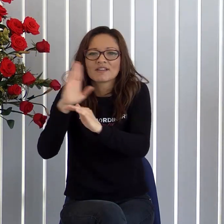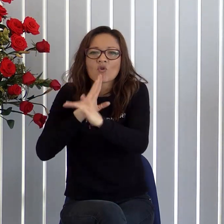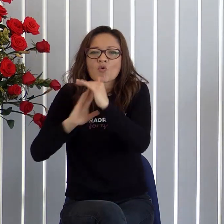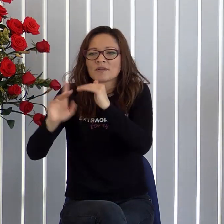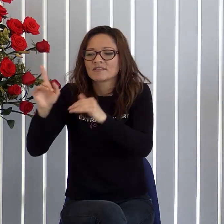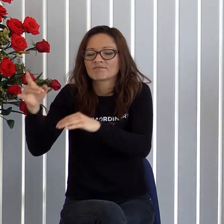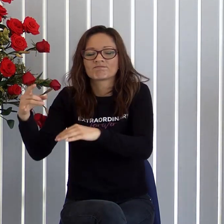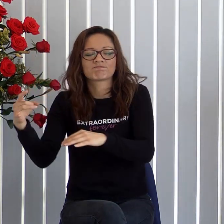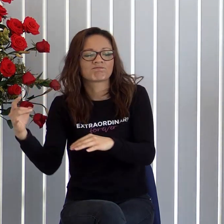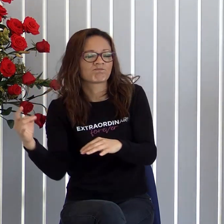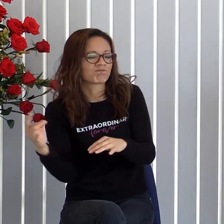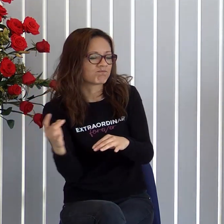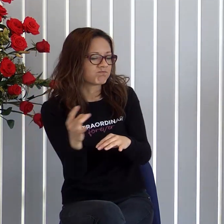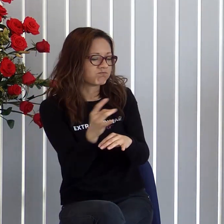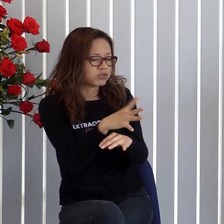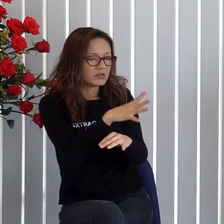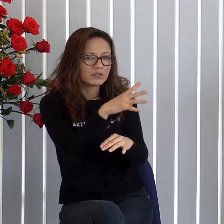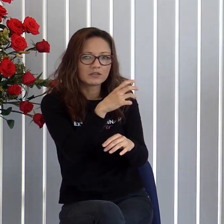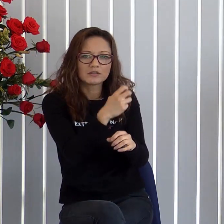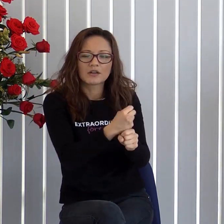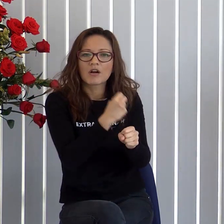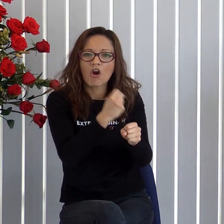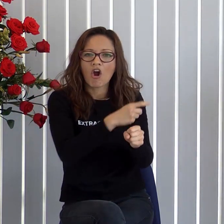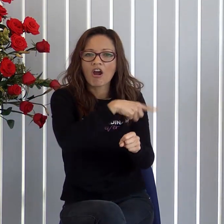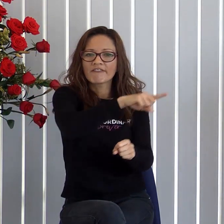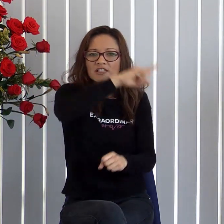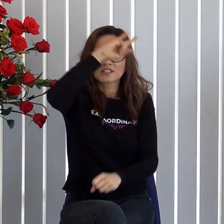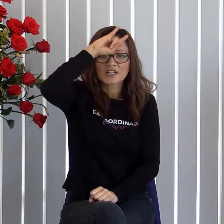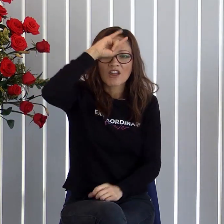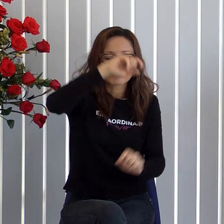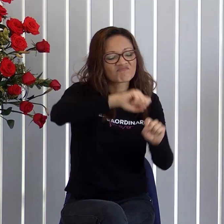y deshizo las obras del diablo?